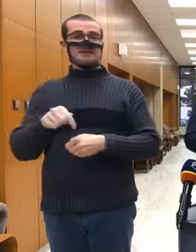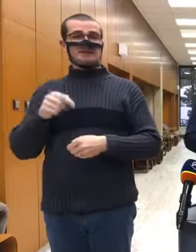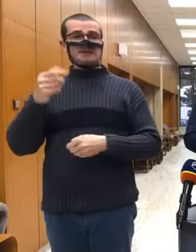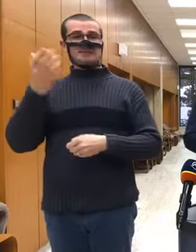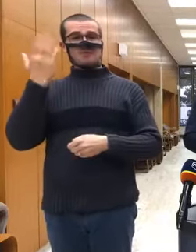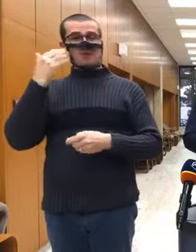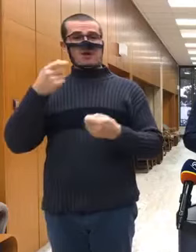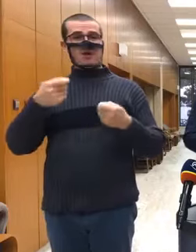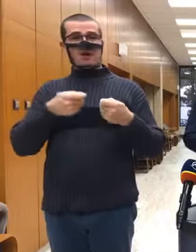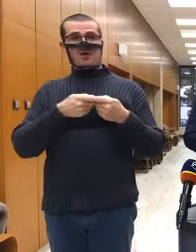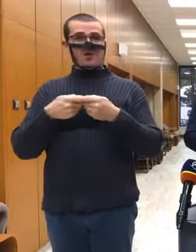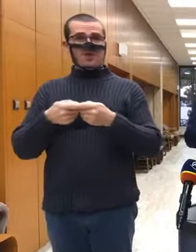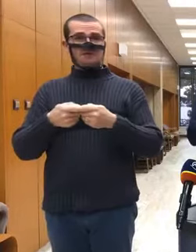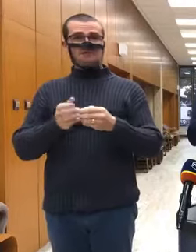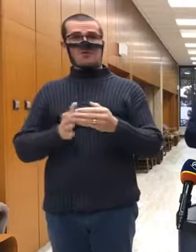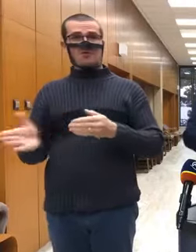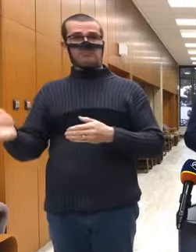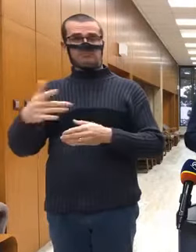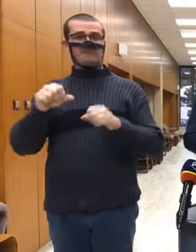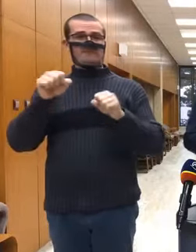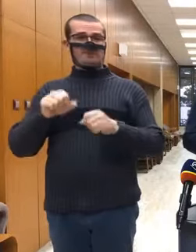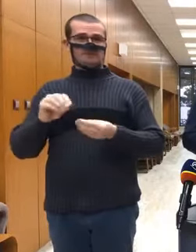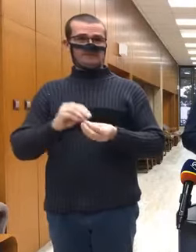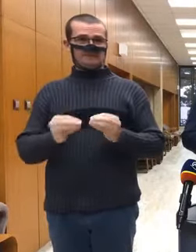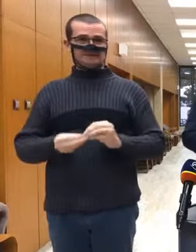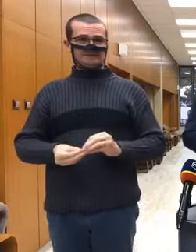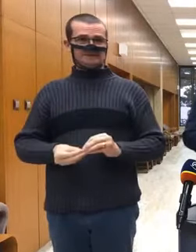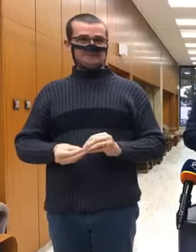koalícia obídená vo vážnej veci.